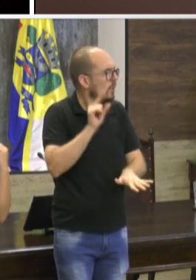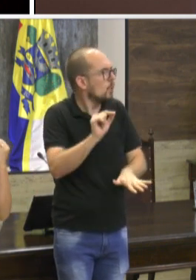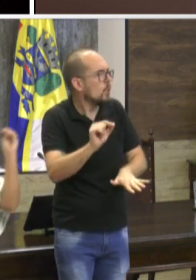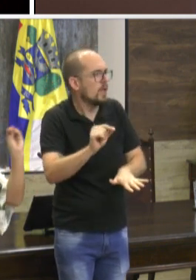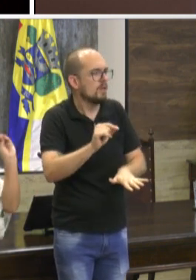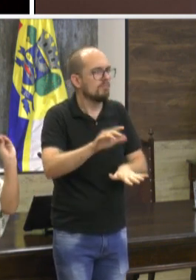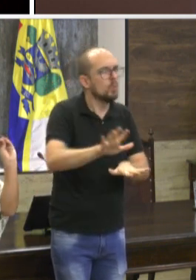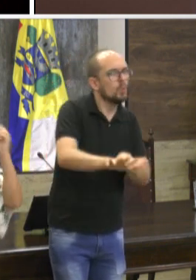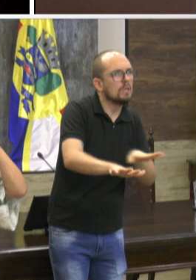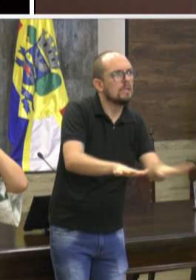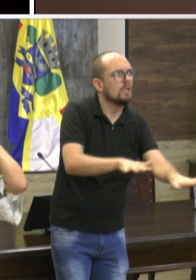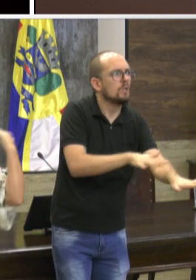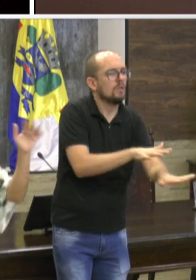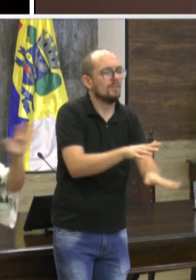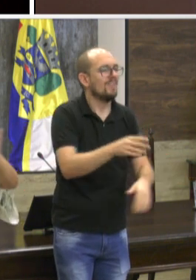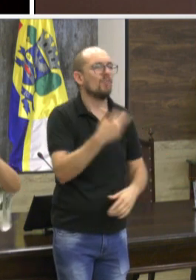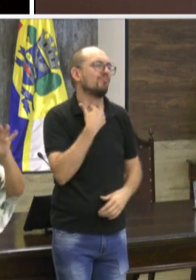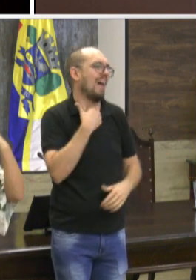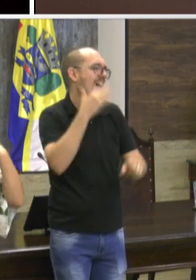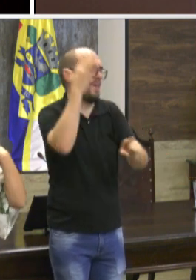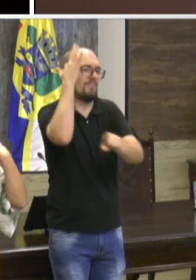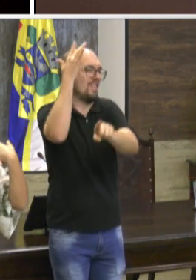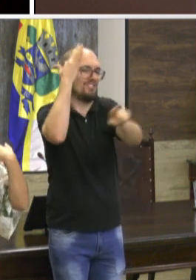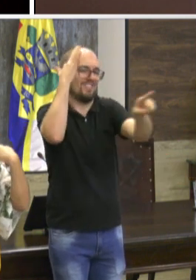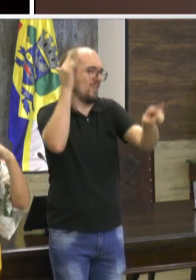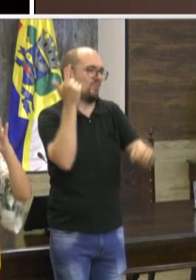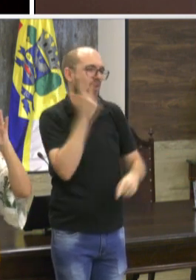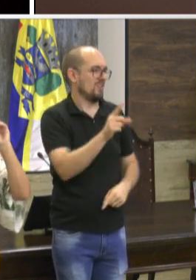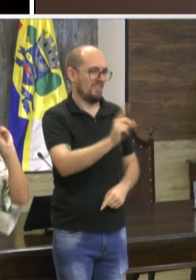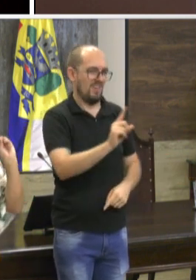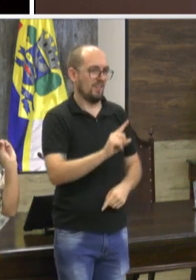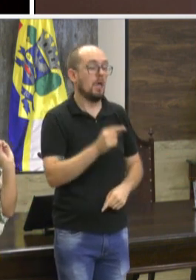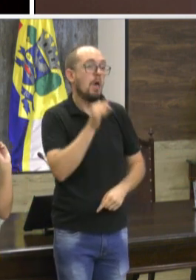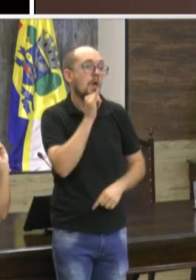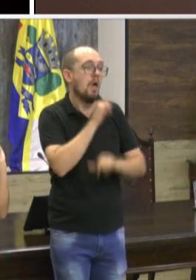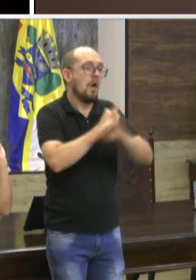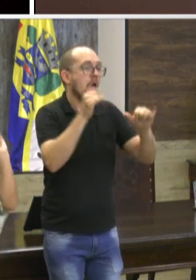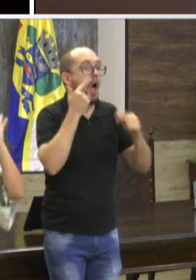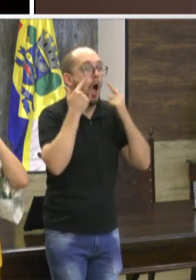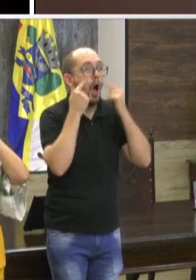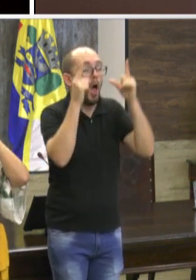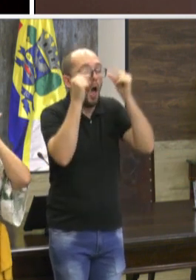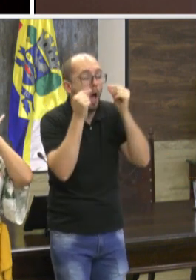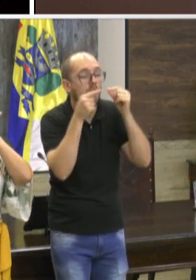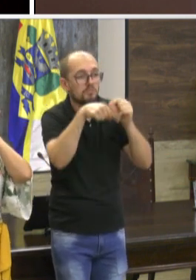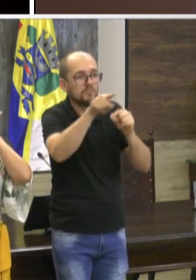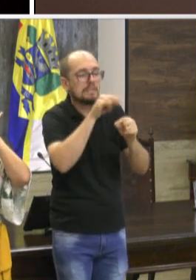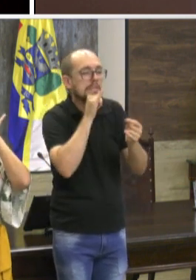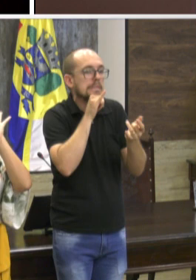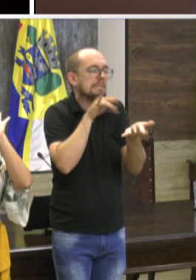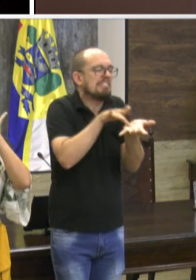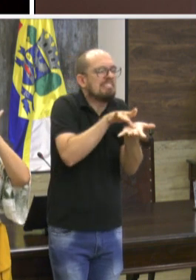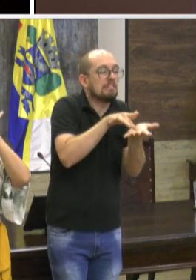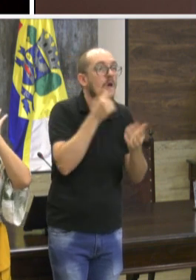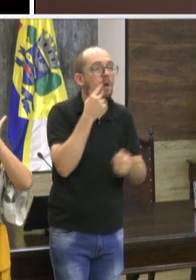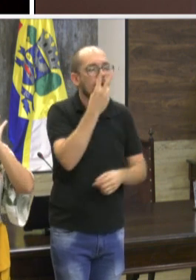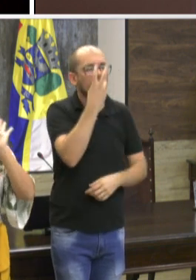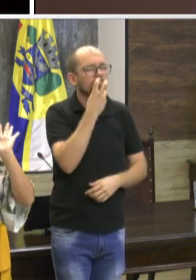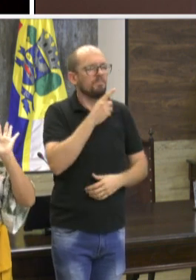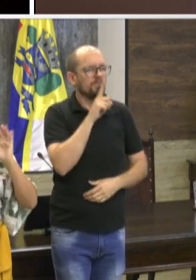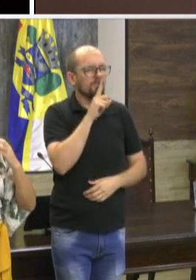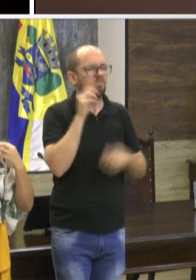gente não consegue imaginar. Se eu falar para vocês todos, para nós todos aqui, fechem os olhos. Vamos tentar fazer um